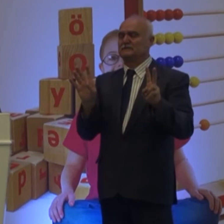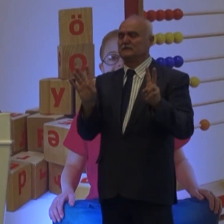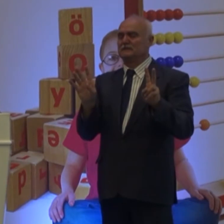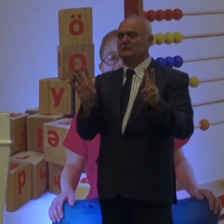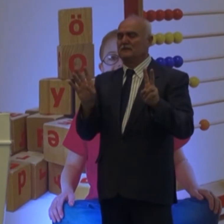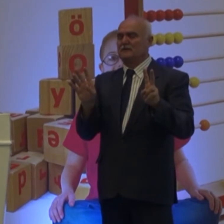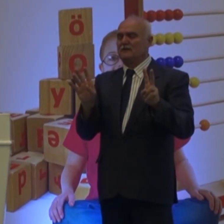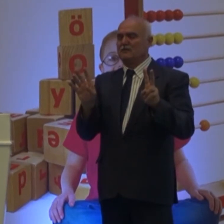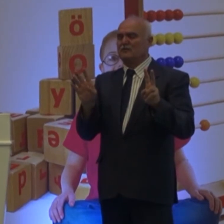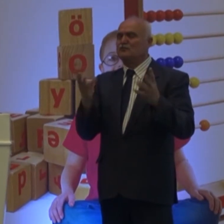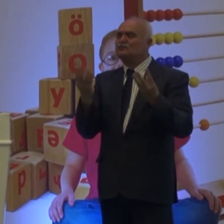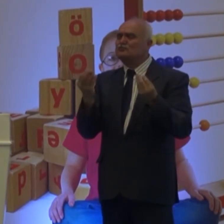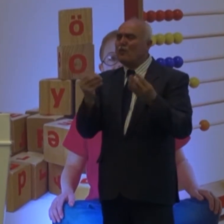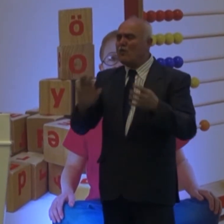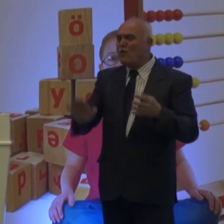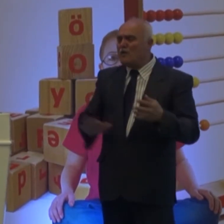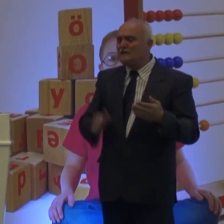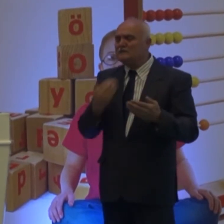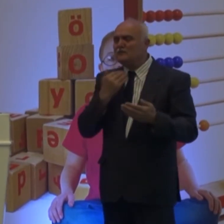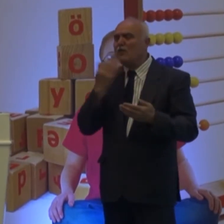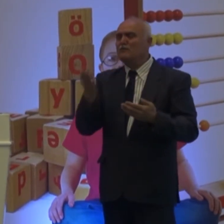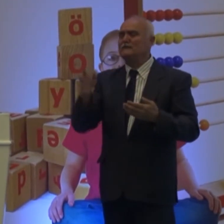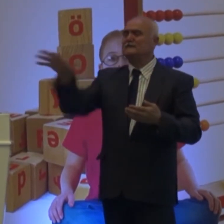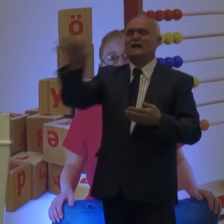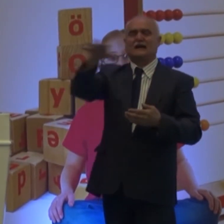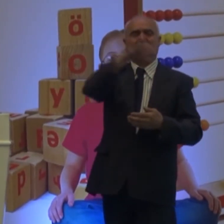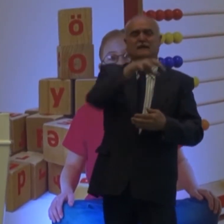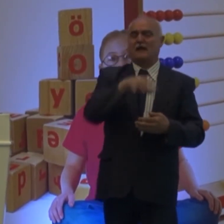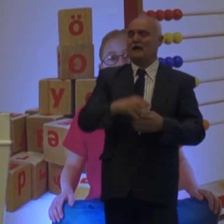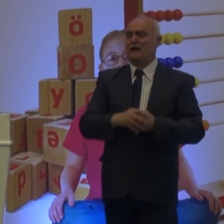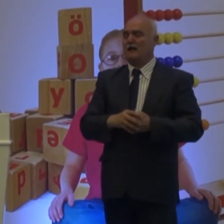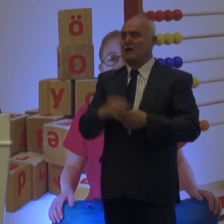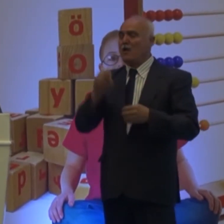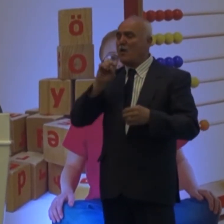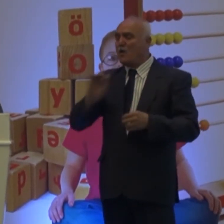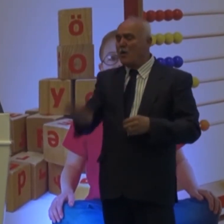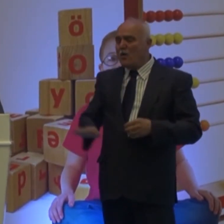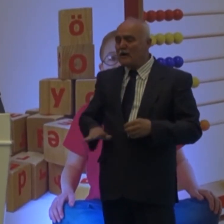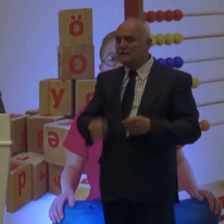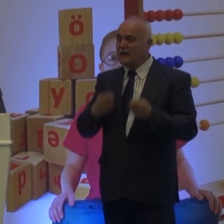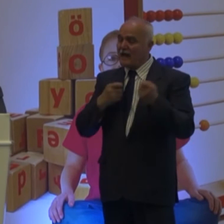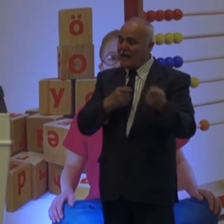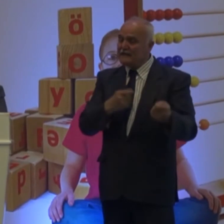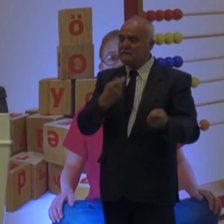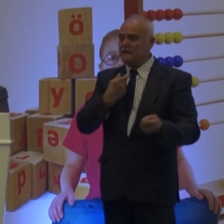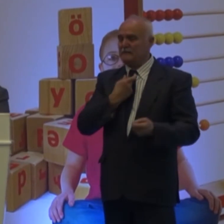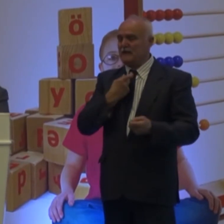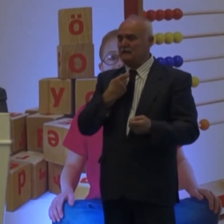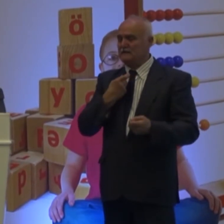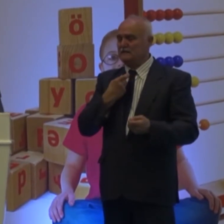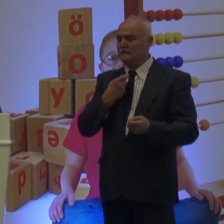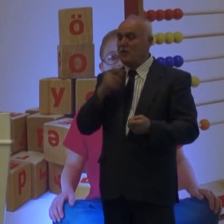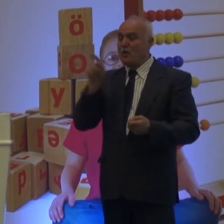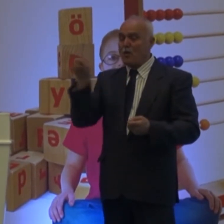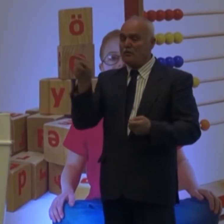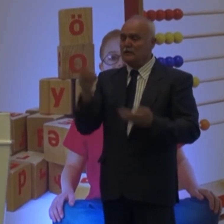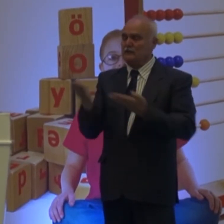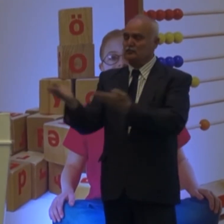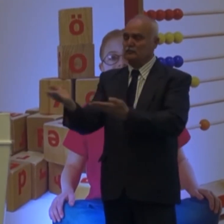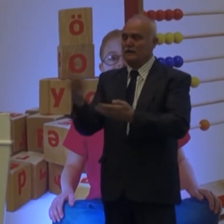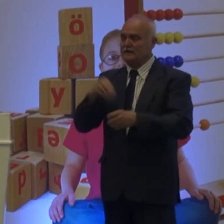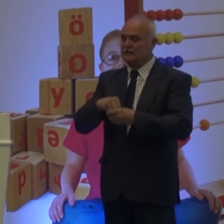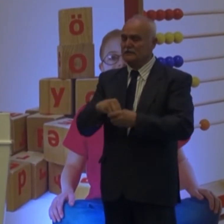okulu açacak düzeyde öğrencilerimizin olamadığı yerlerde öğrencilerimizin eğitim imkanlarını onlara sunmak